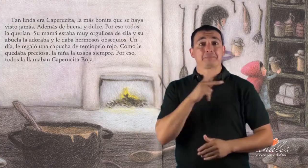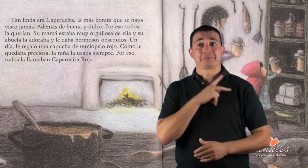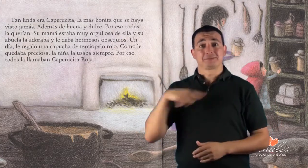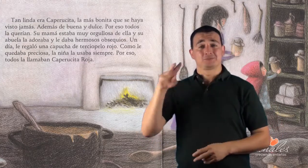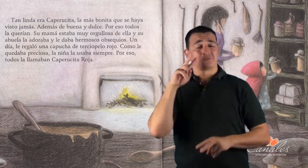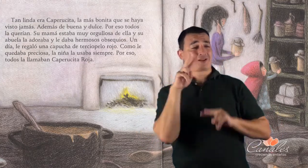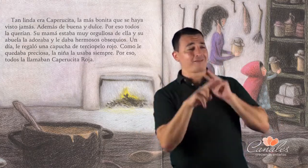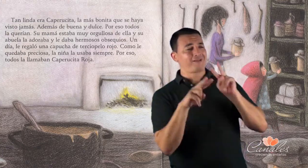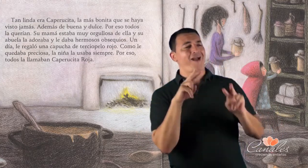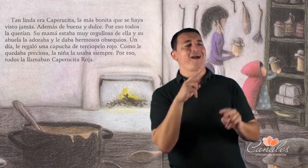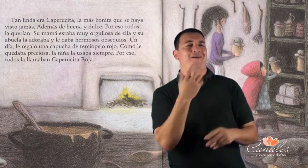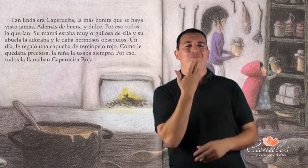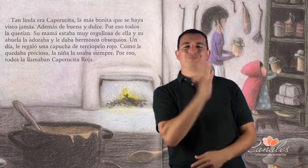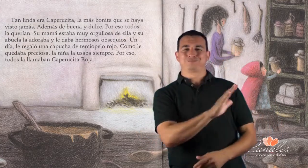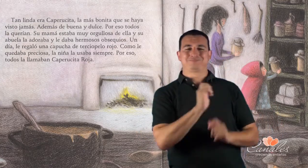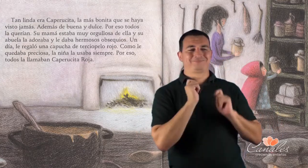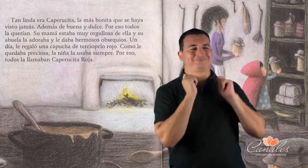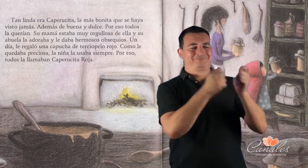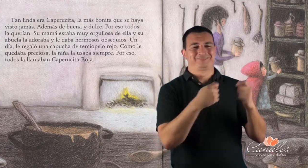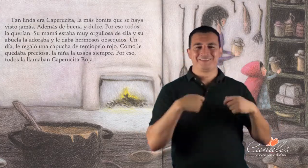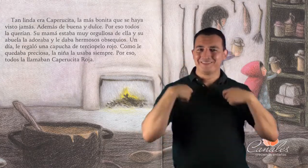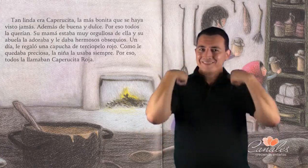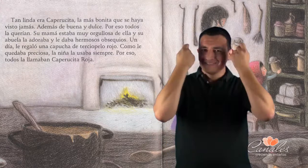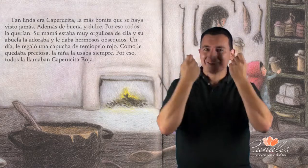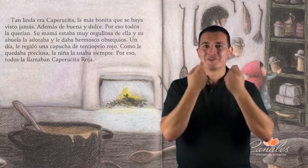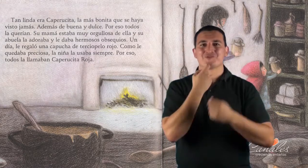Por eso todos la llamaban Caperucita Roja.